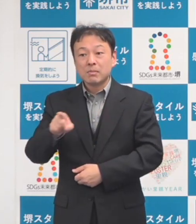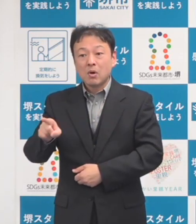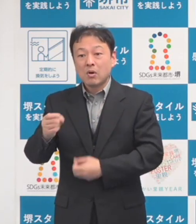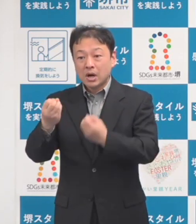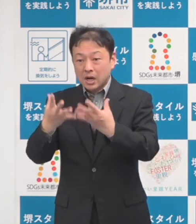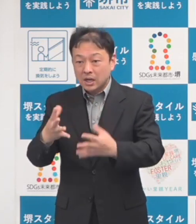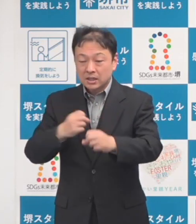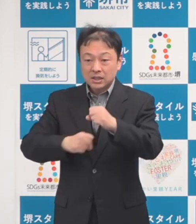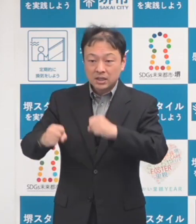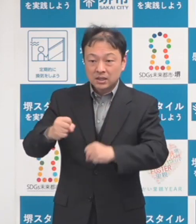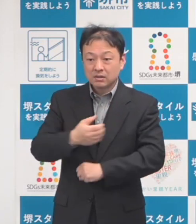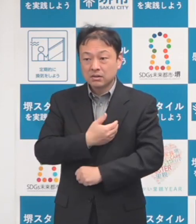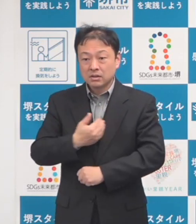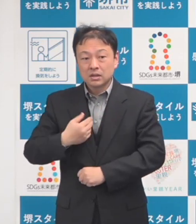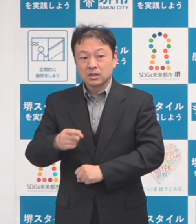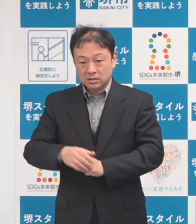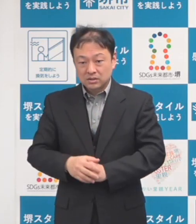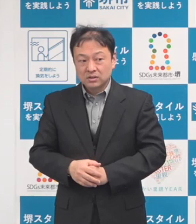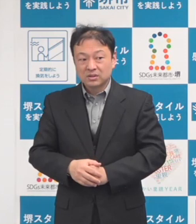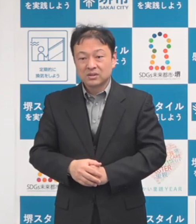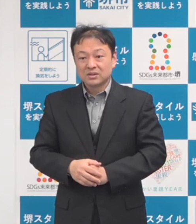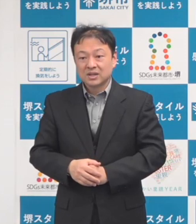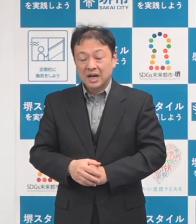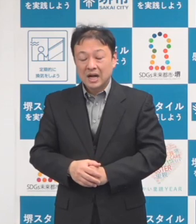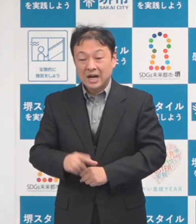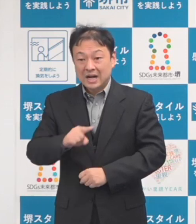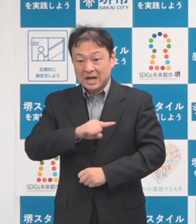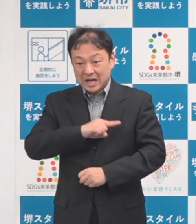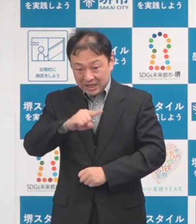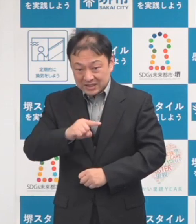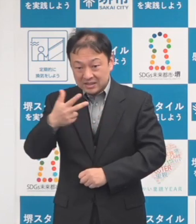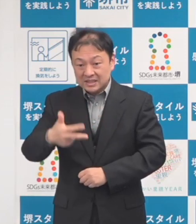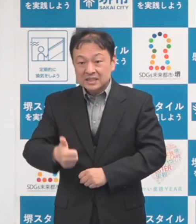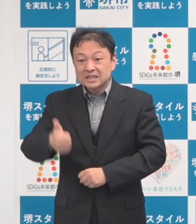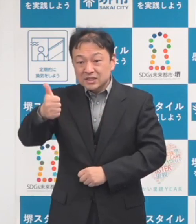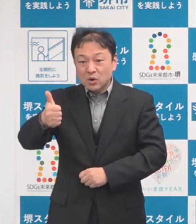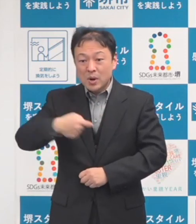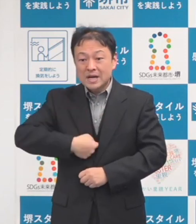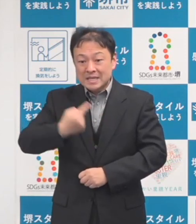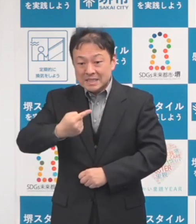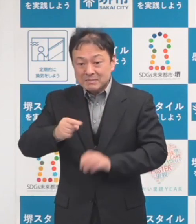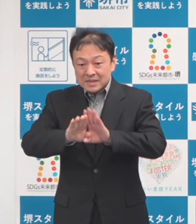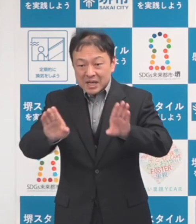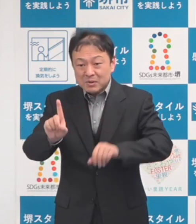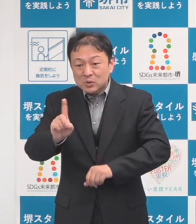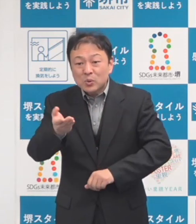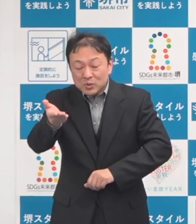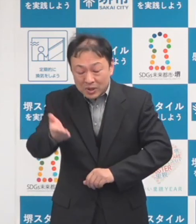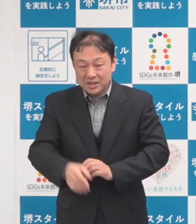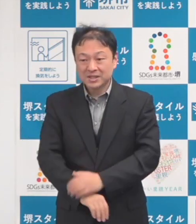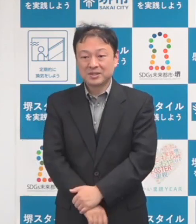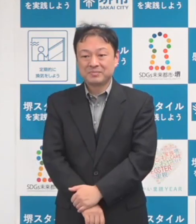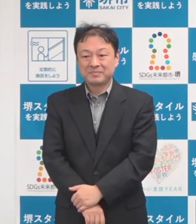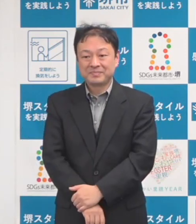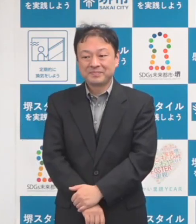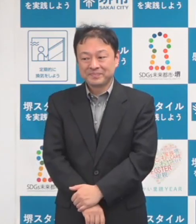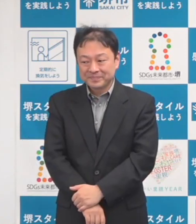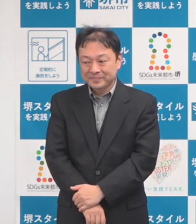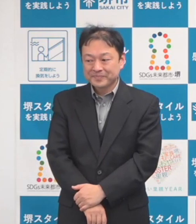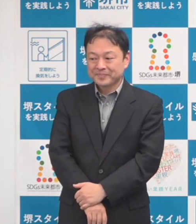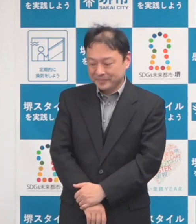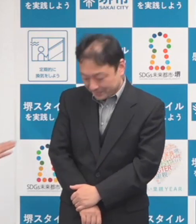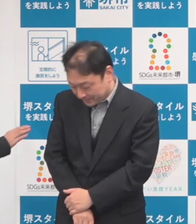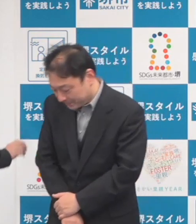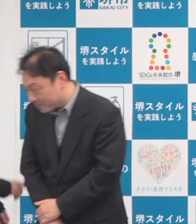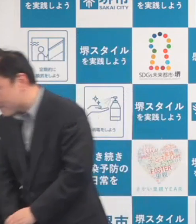で、せっかくだったらご自身から始められたらどうかなと思ったんですが、いかがでしょうか。 はい、ご指摘ありがとうござい